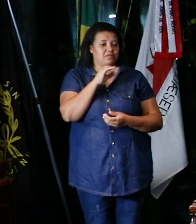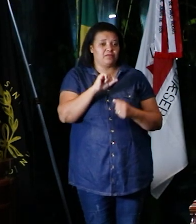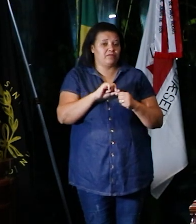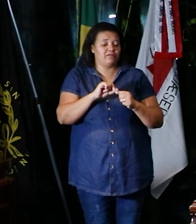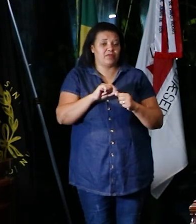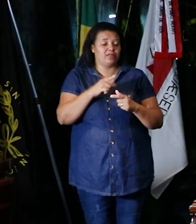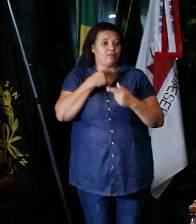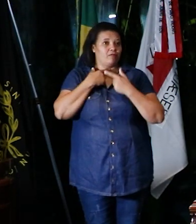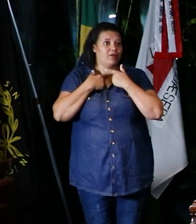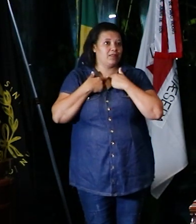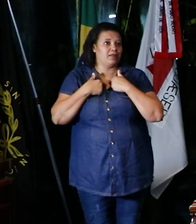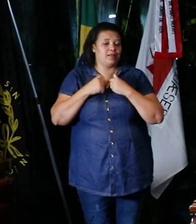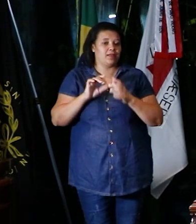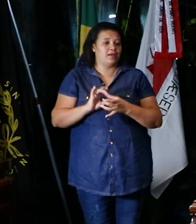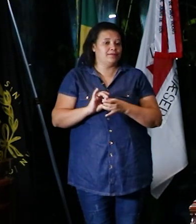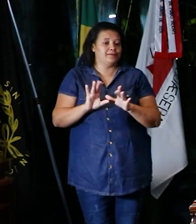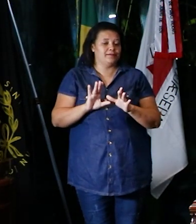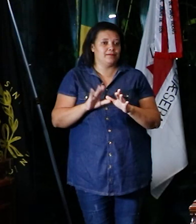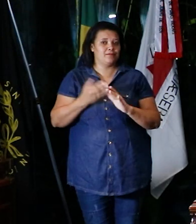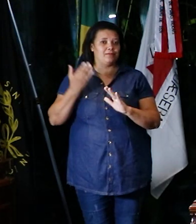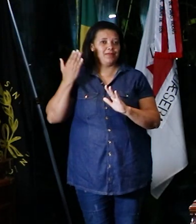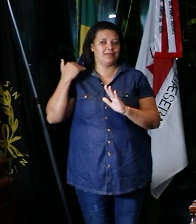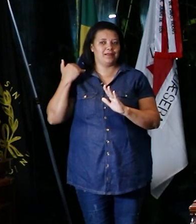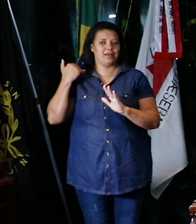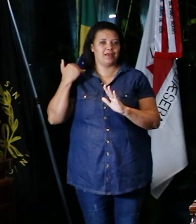para adiante ou para trás ou para o lado.